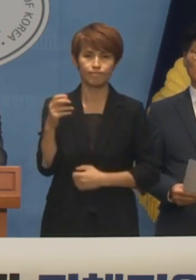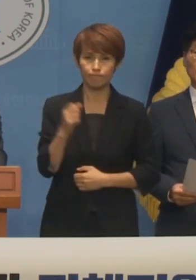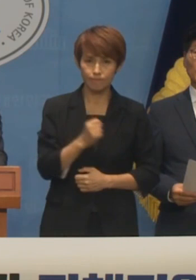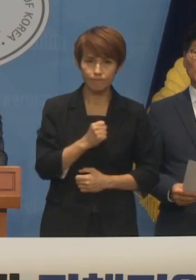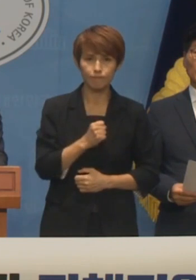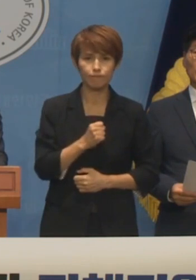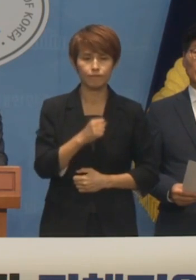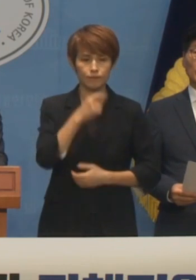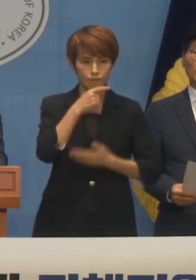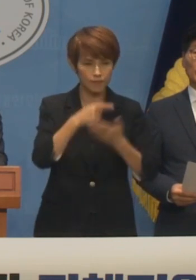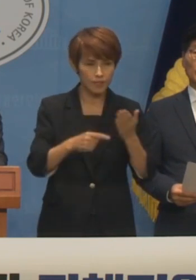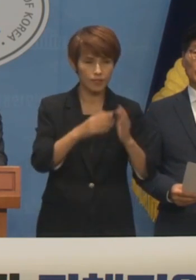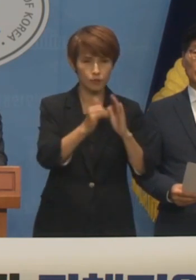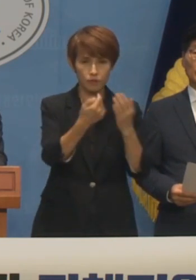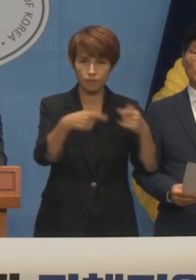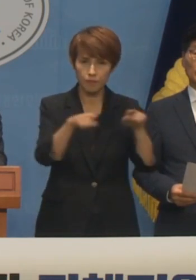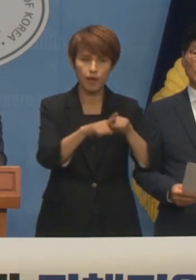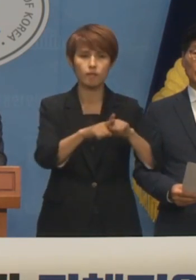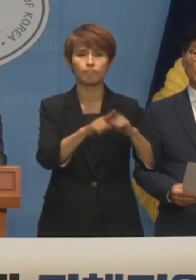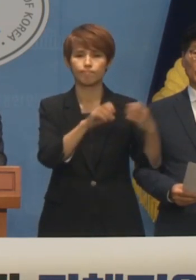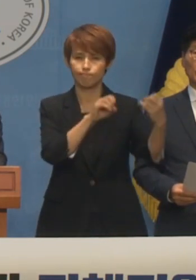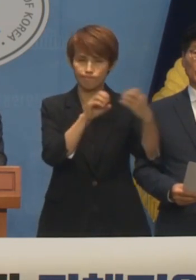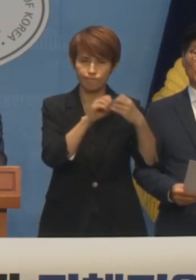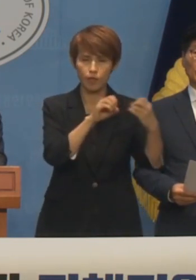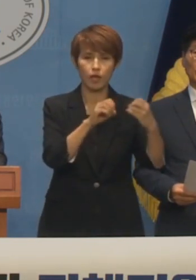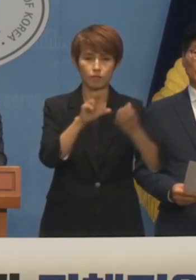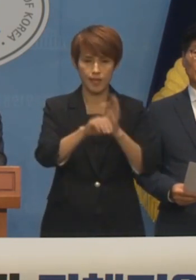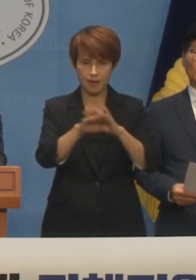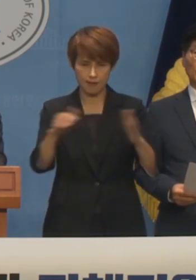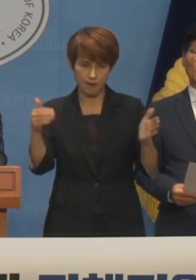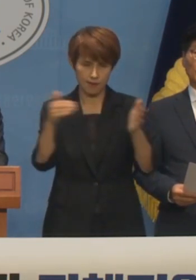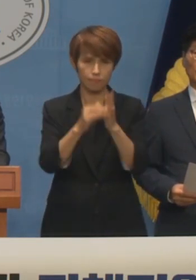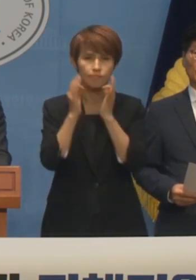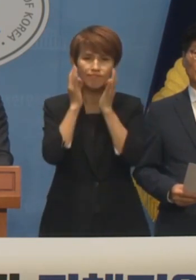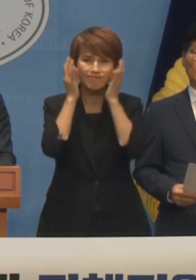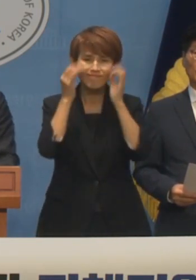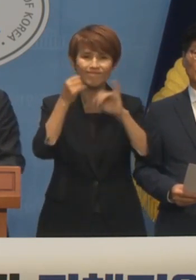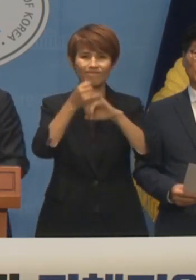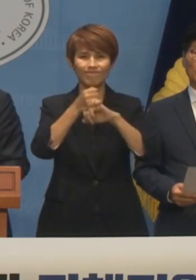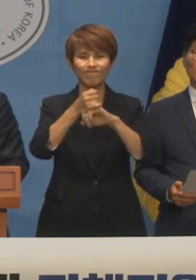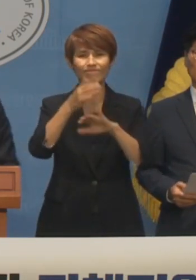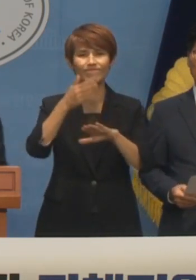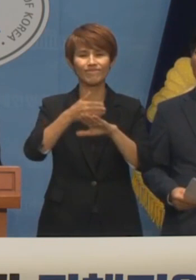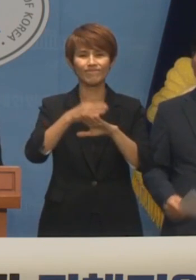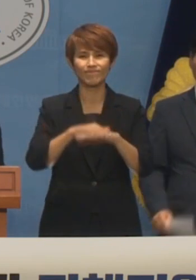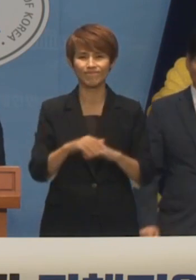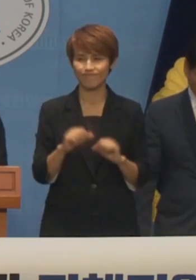피해 가족들과 소통하면서 문제가 해결될 때까지 계속 노력하겠습니다. 고맙습니다.